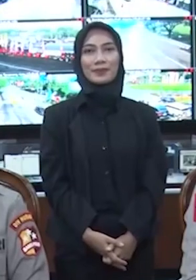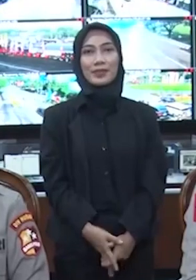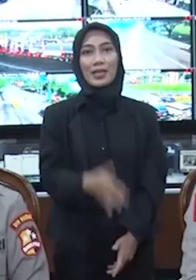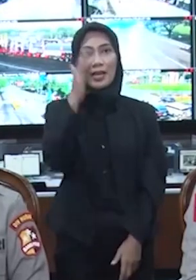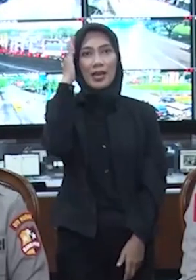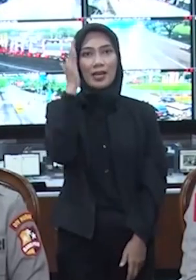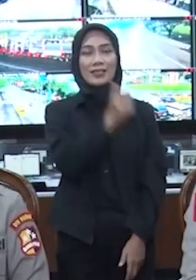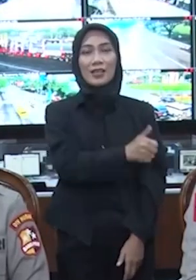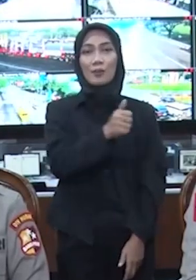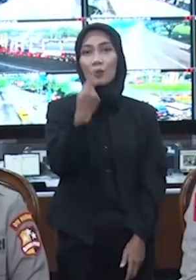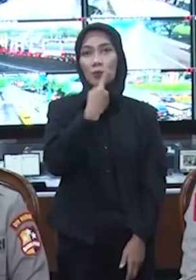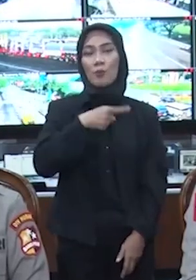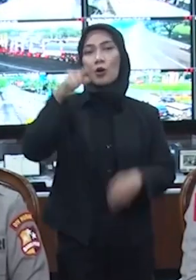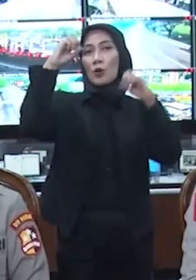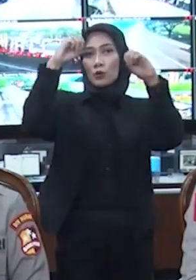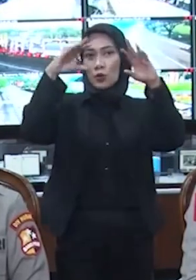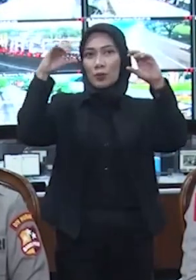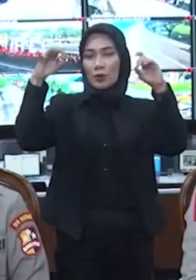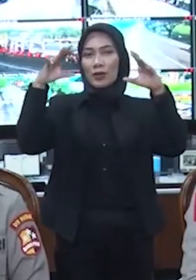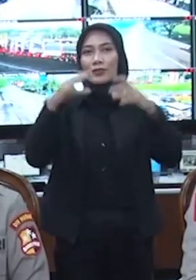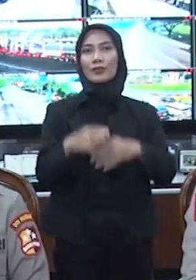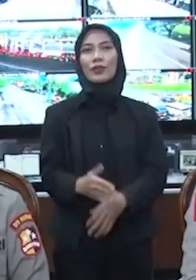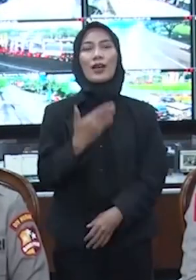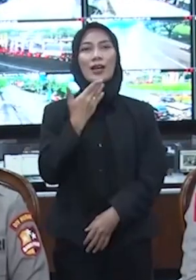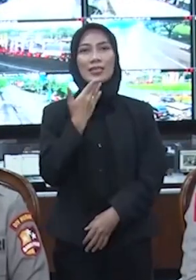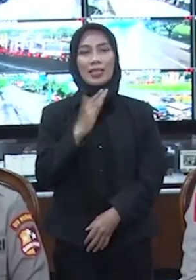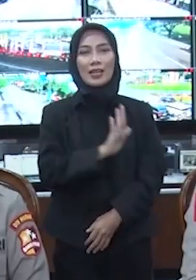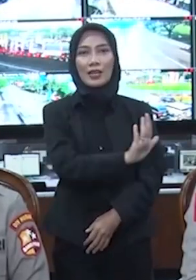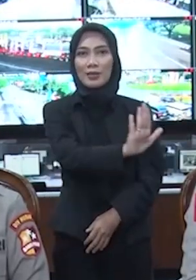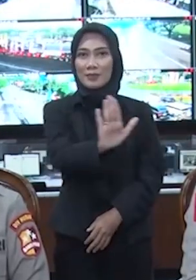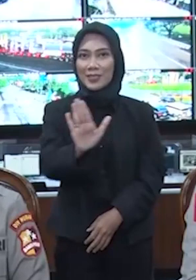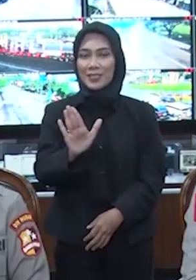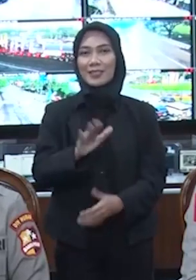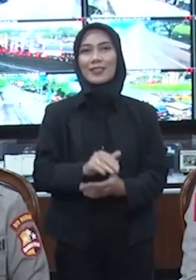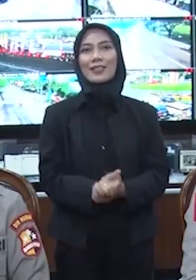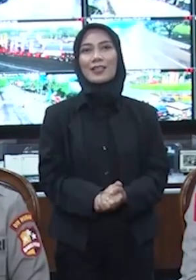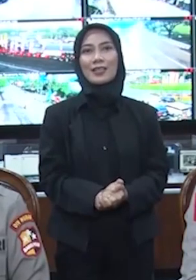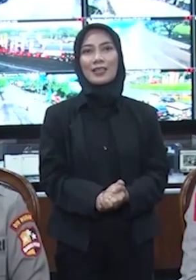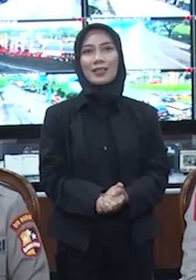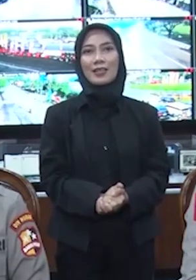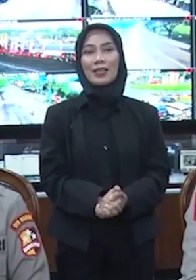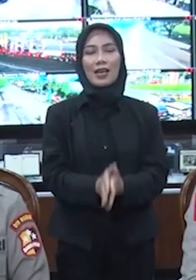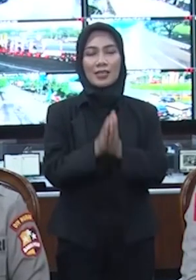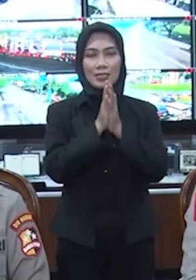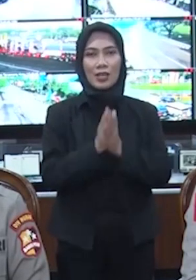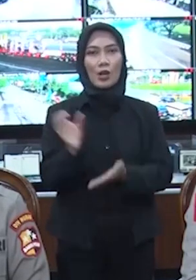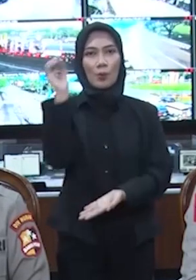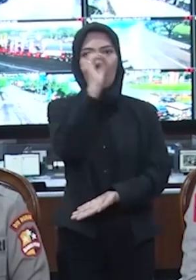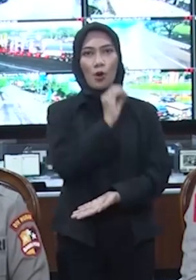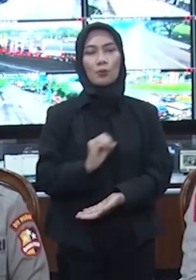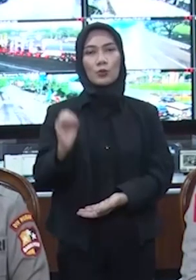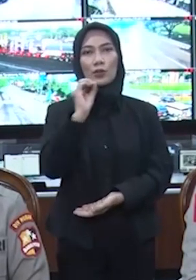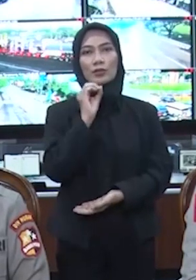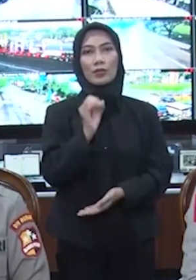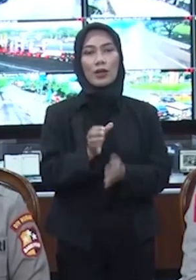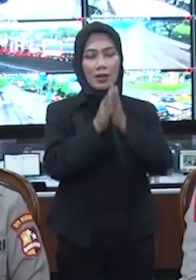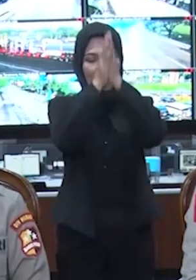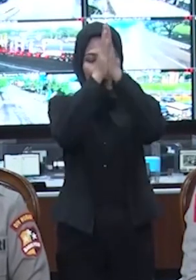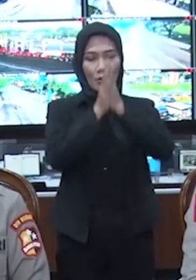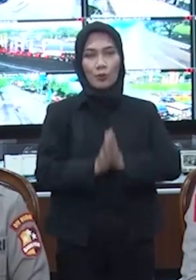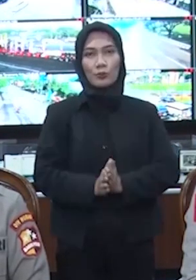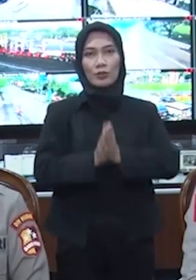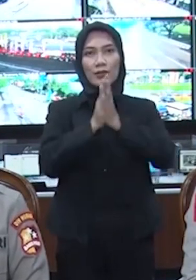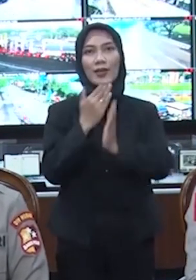Assalamualaikum warahmatullahi wabarakatuh selamat sejahtera bagi kita semua Shalom Om Swastiastu nama budaya